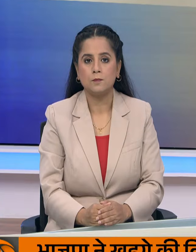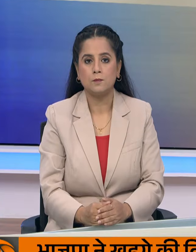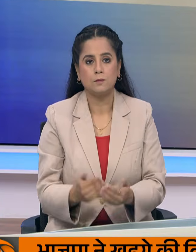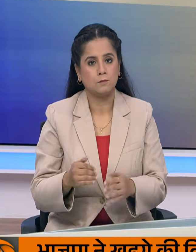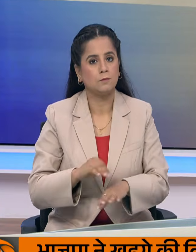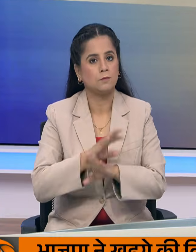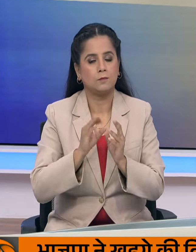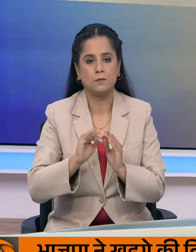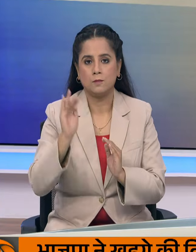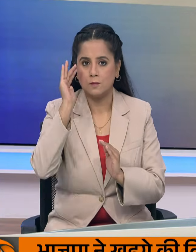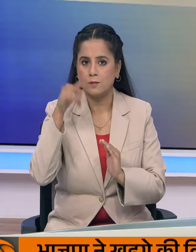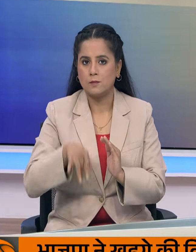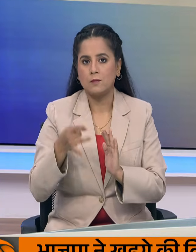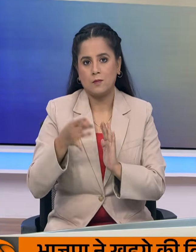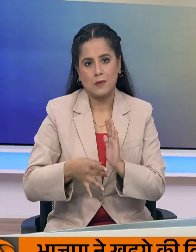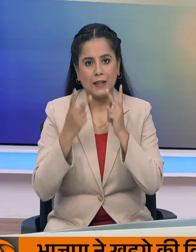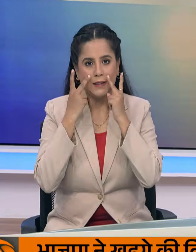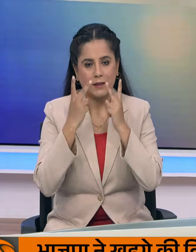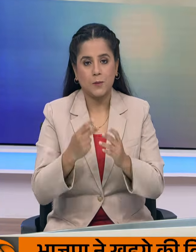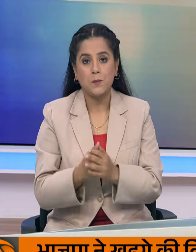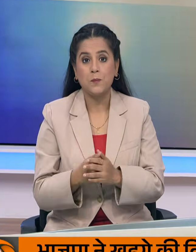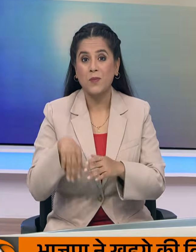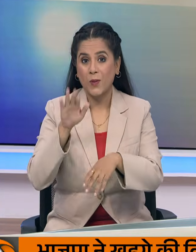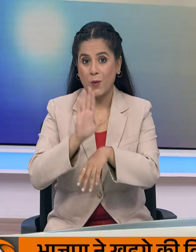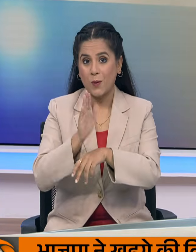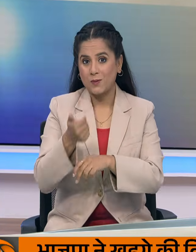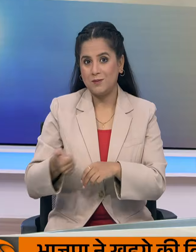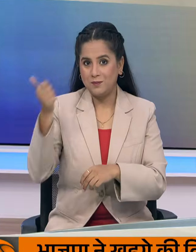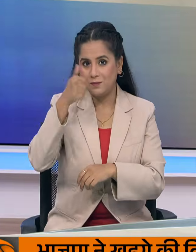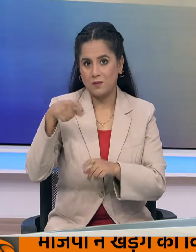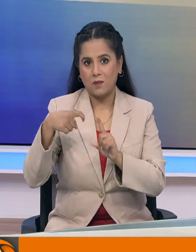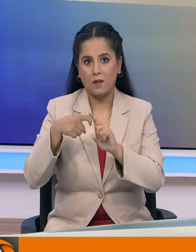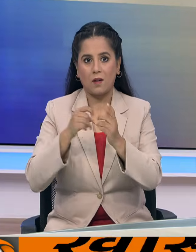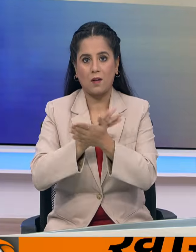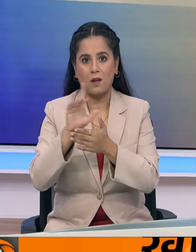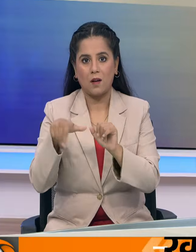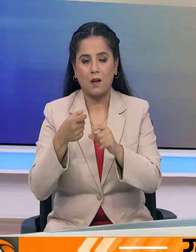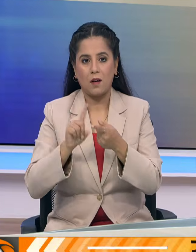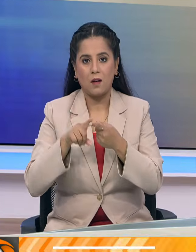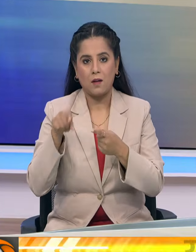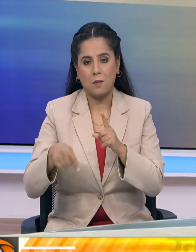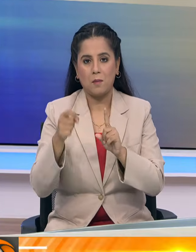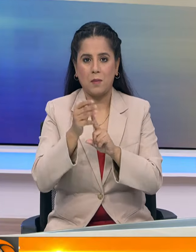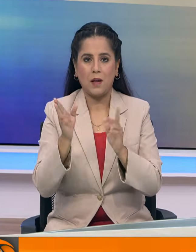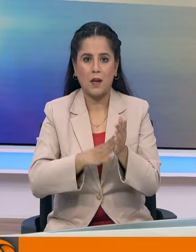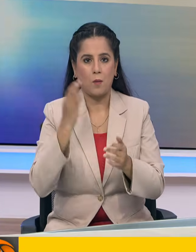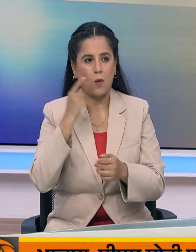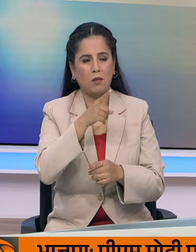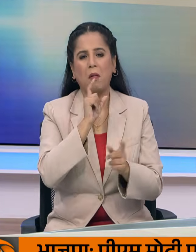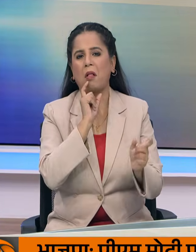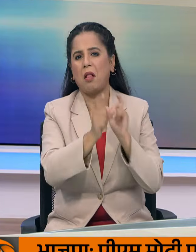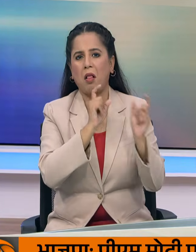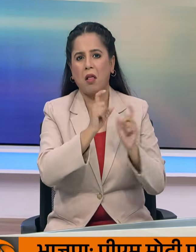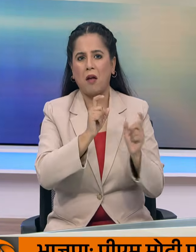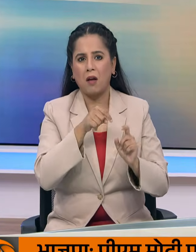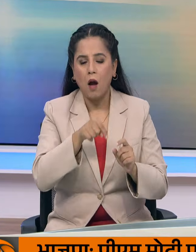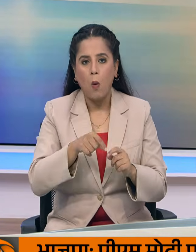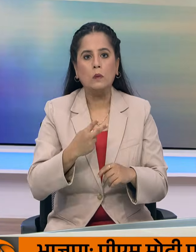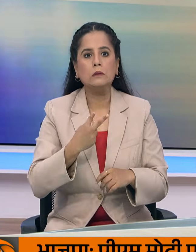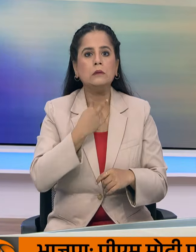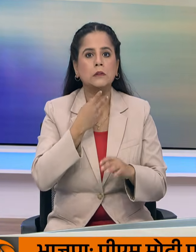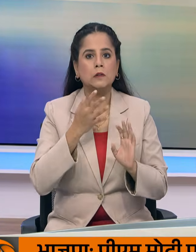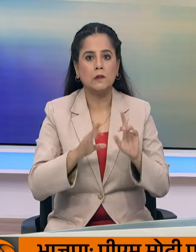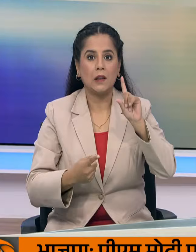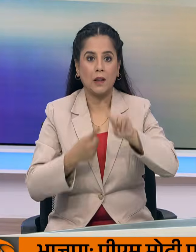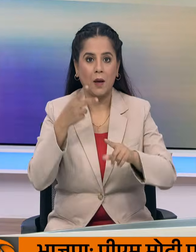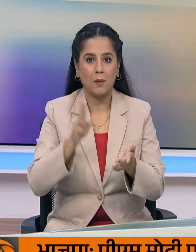और आइए अब खबरें देखते हैं विस्तार से। कांग्रेस अध्यक्ष मल्लिकार्जुन खड़गे प्रधानमंत्री नरेंद्र मोदी पर विवादित बयान देकर फंस गए हैं। तमिलनाडु